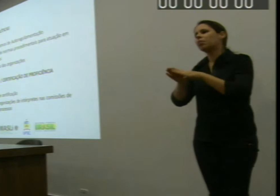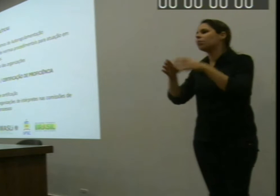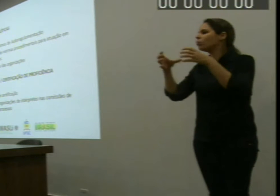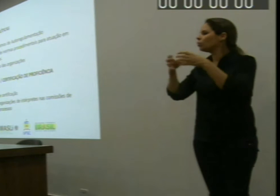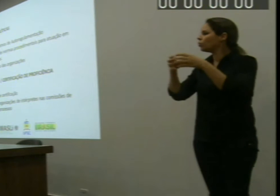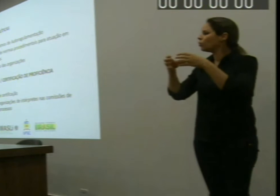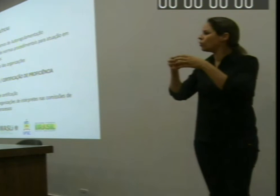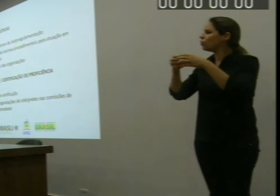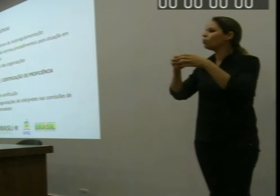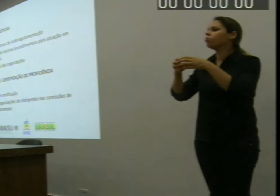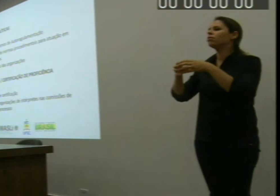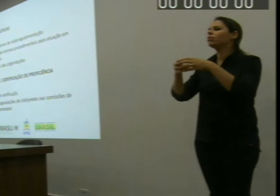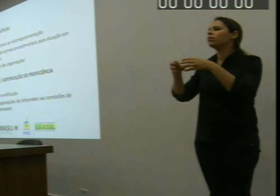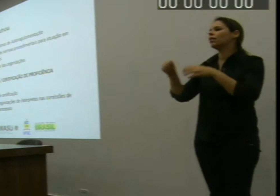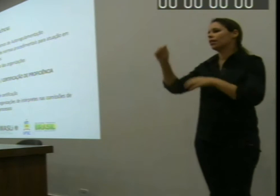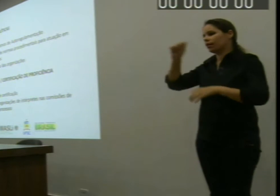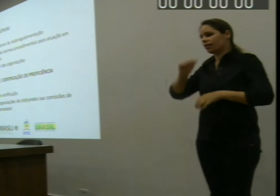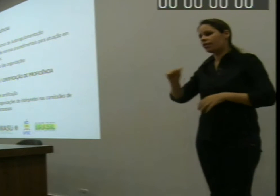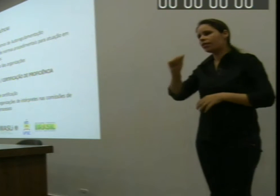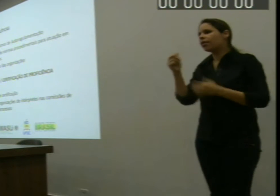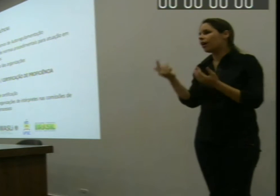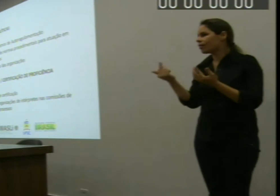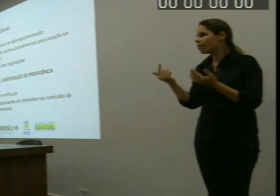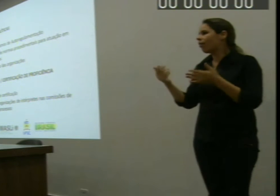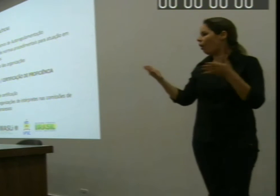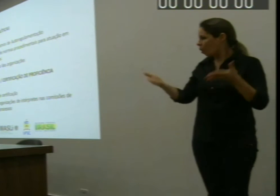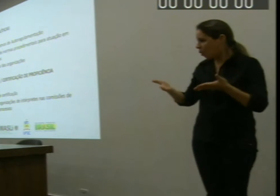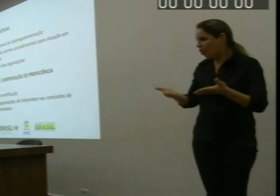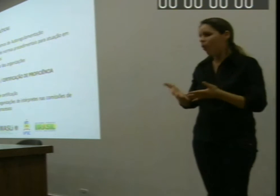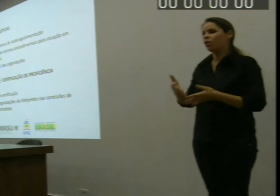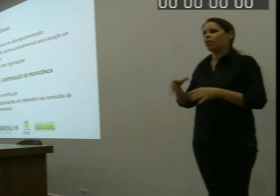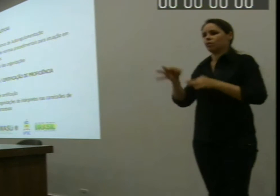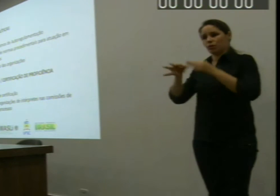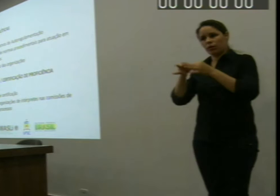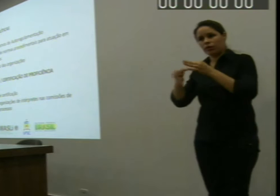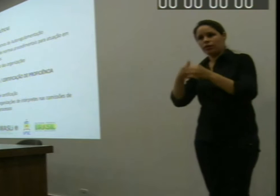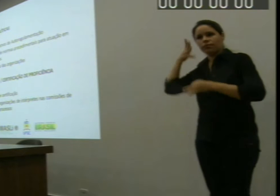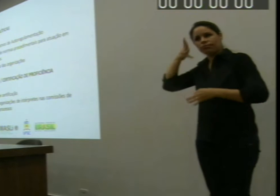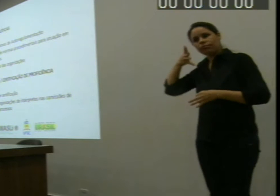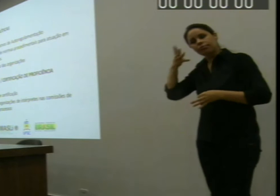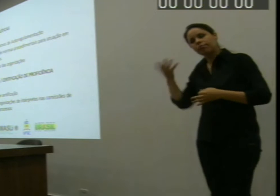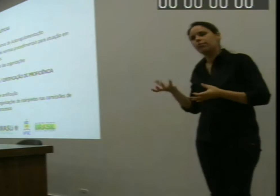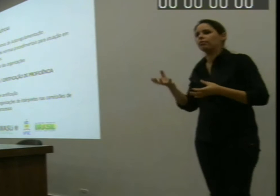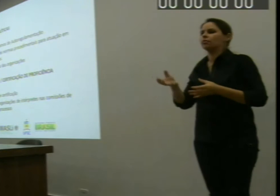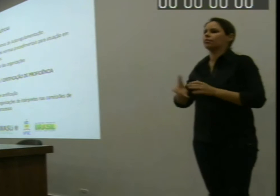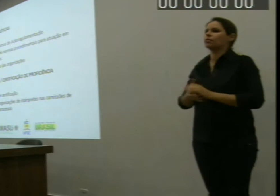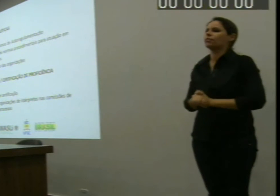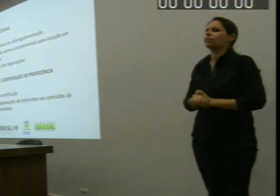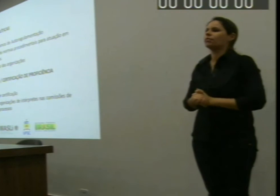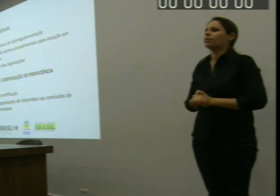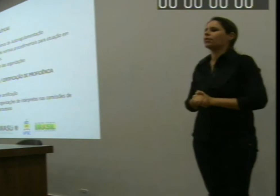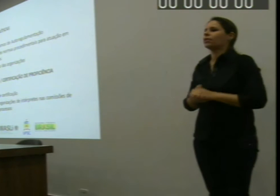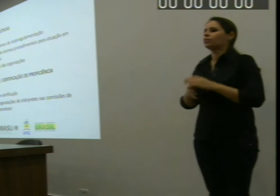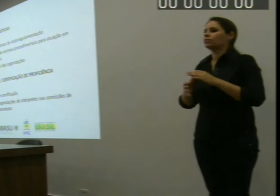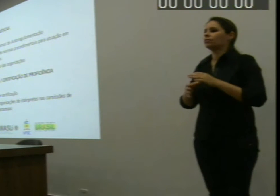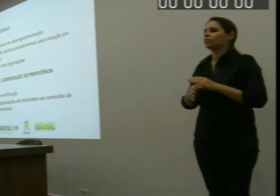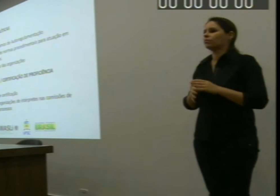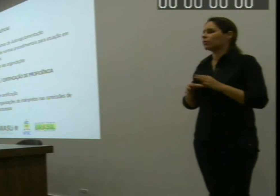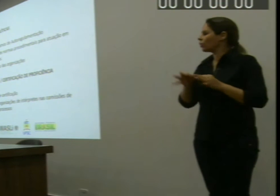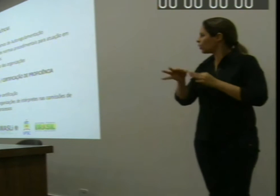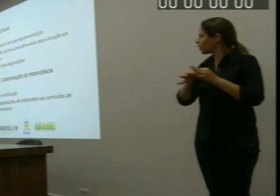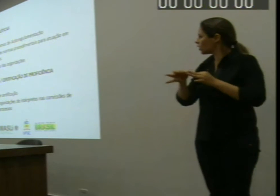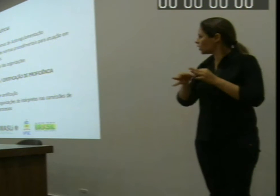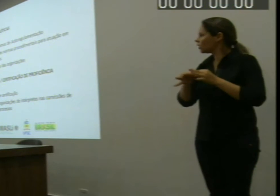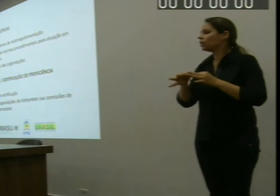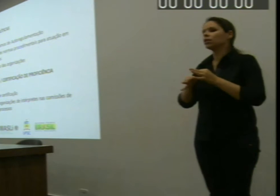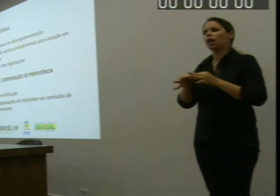essa né como organizações de Congresso organizações de cursos ah hoje eu sou vinculado à associação de interpretes do